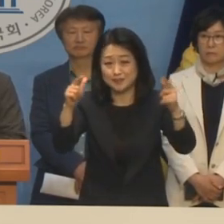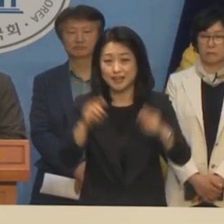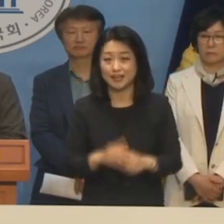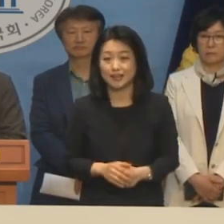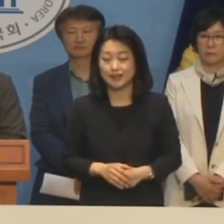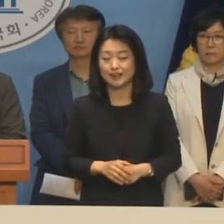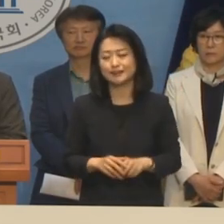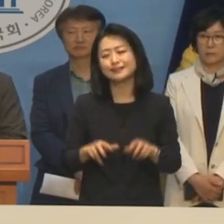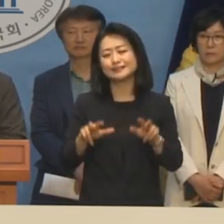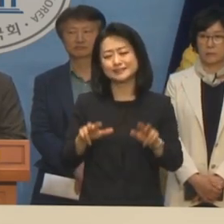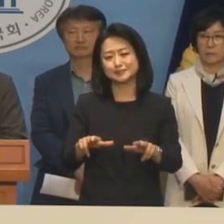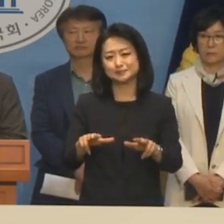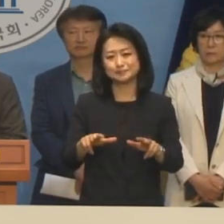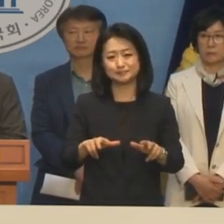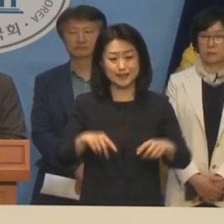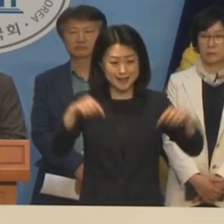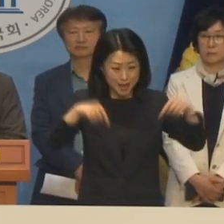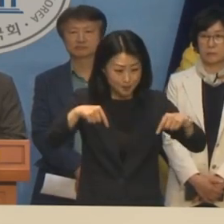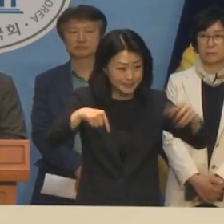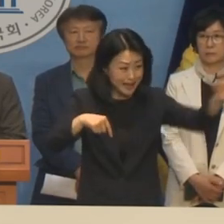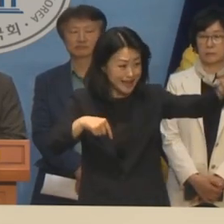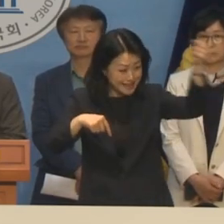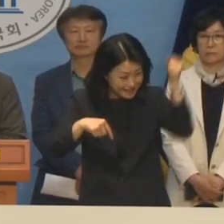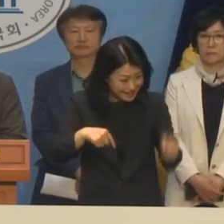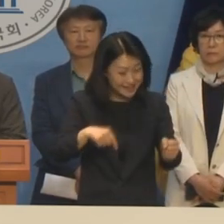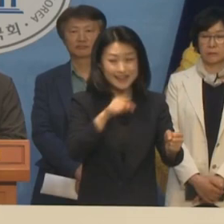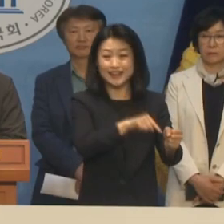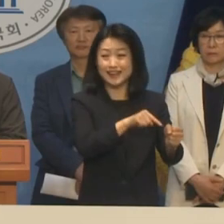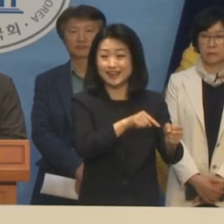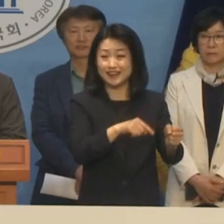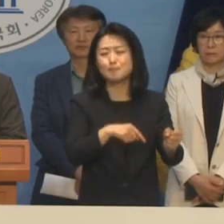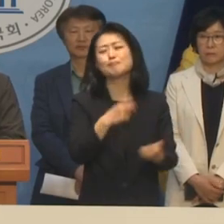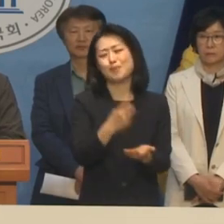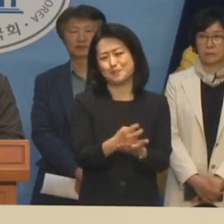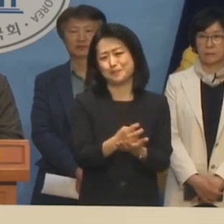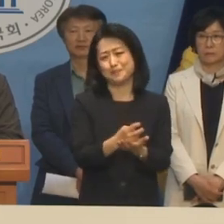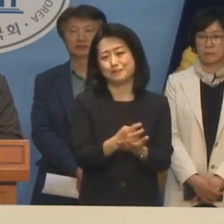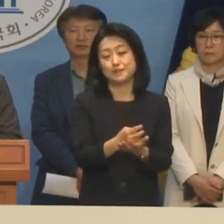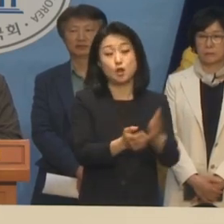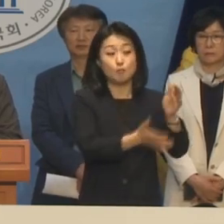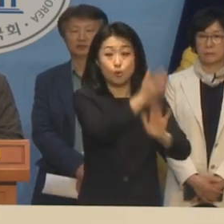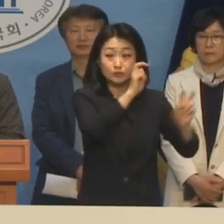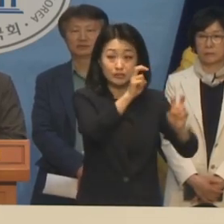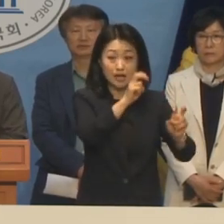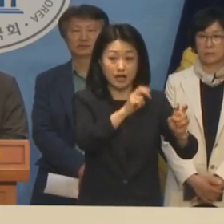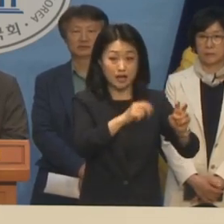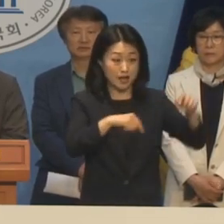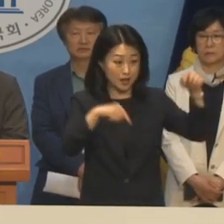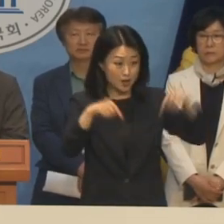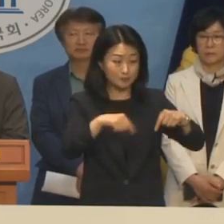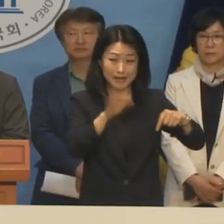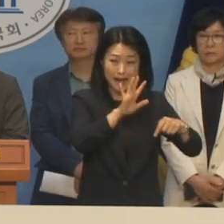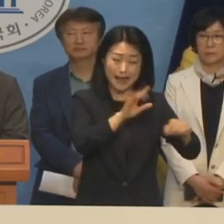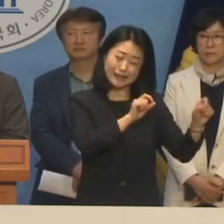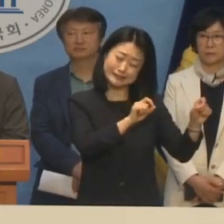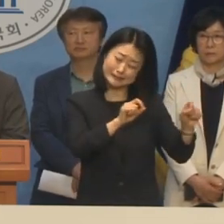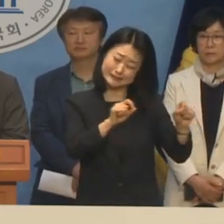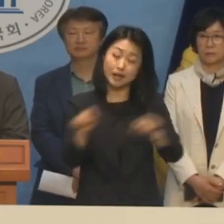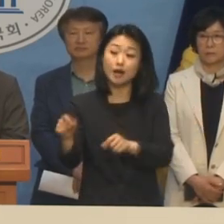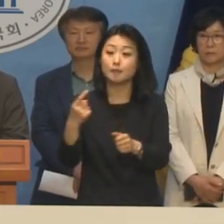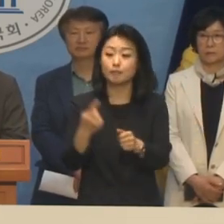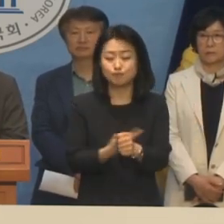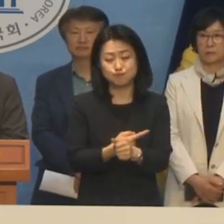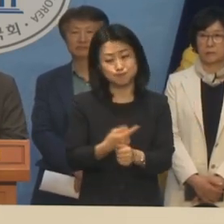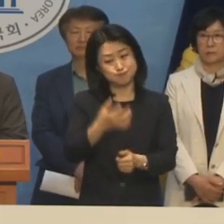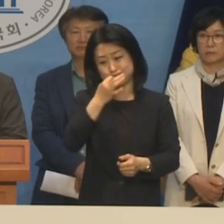지금 그렇게 협상 테이블에 앉히는 것을 강제한다고 하더라도 본사가 계속 협상을 질질 끌거나 제대로 응하지 않으면